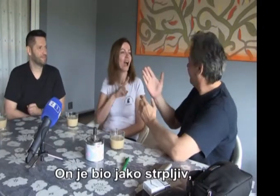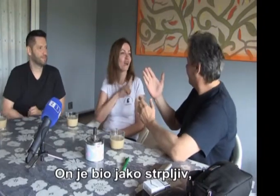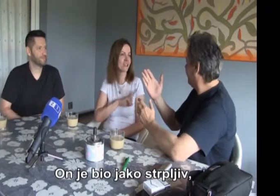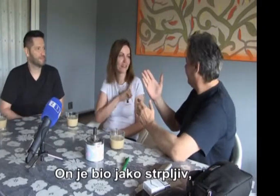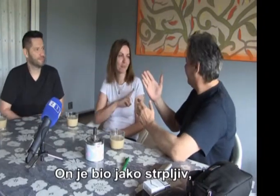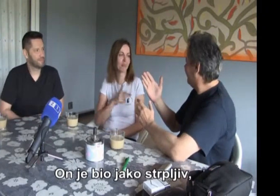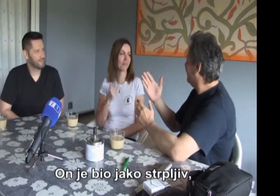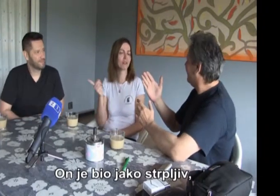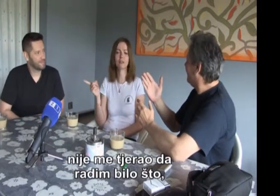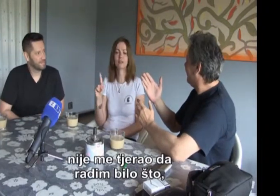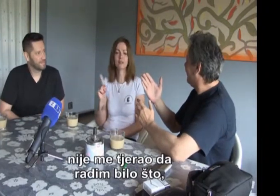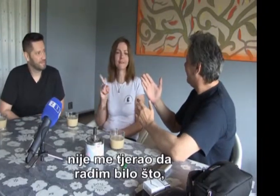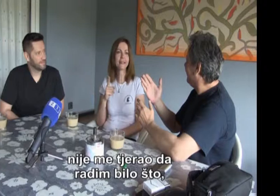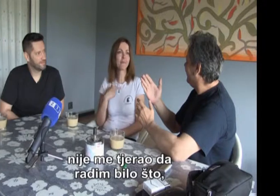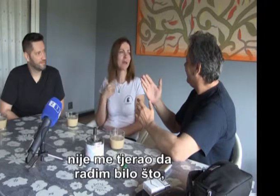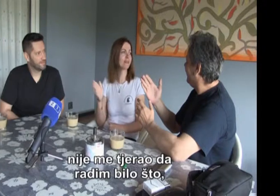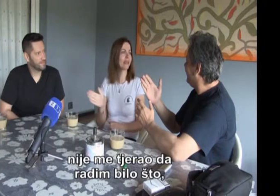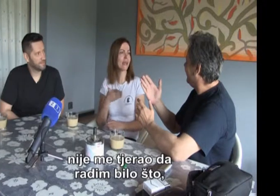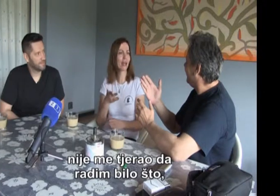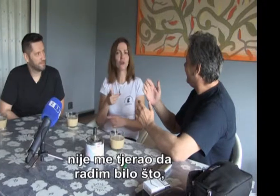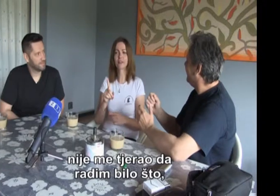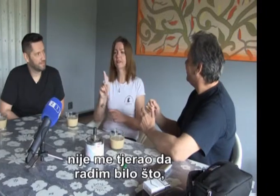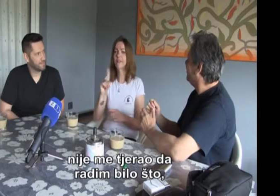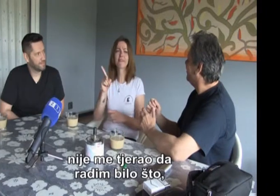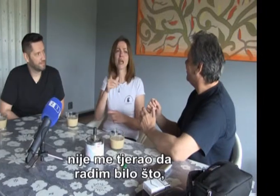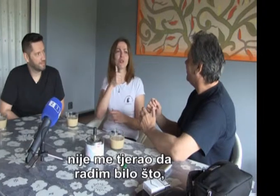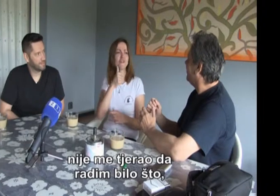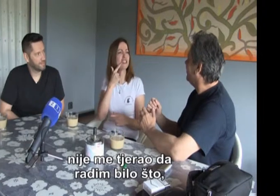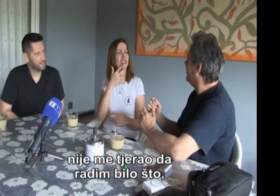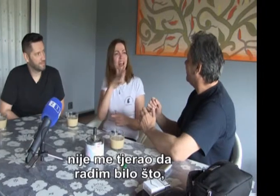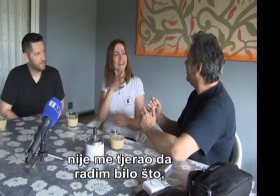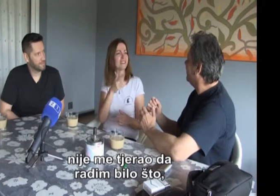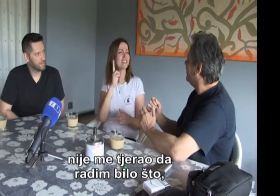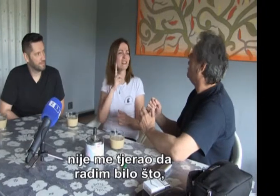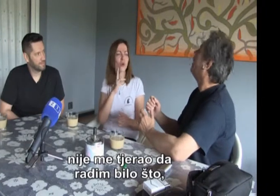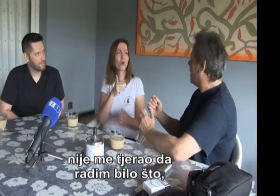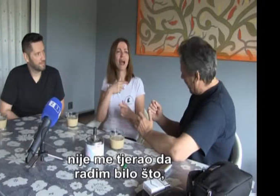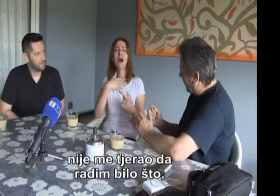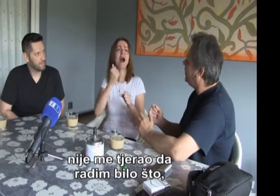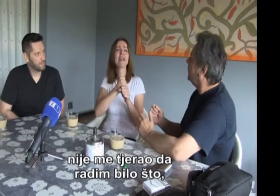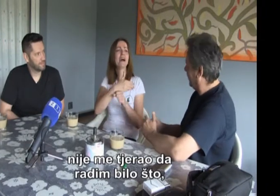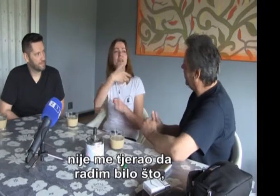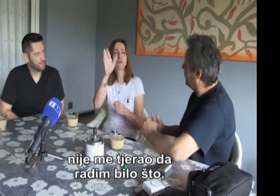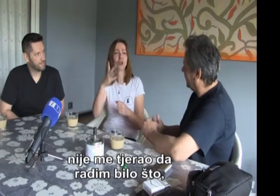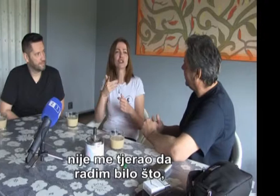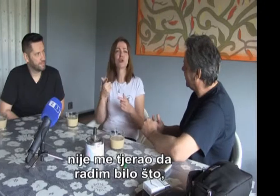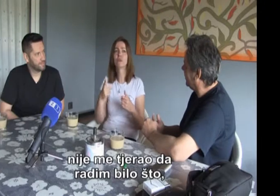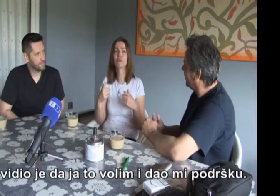jako strepit, nije me tjerao, nema se fizikan, radi bilo što,